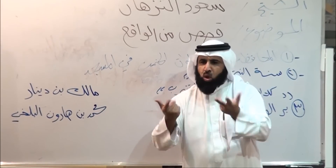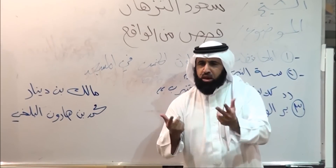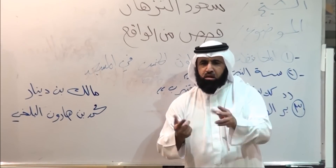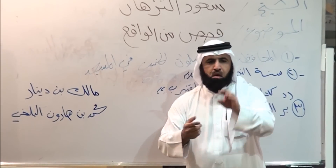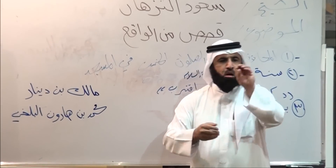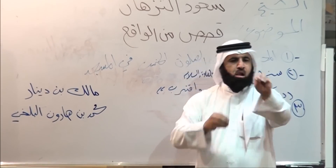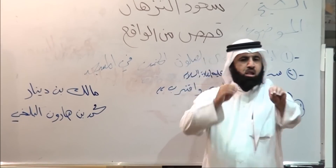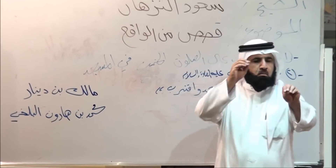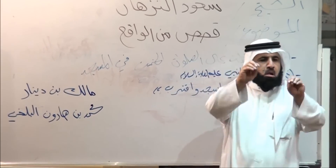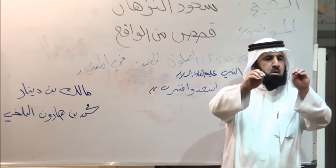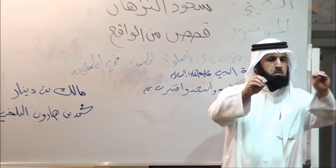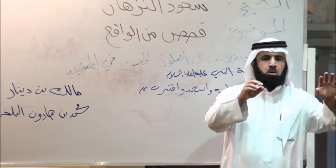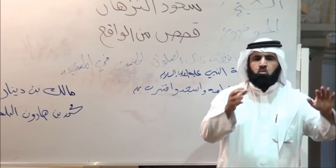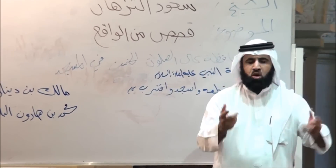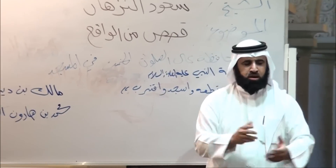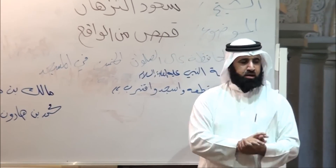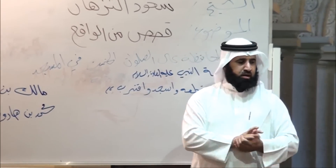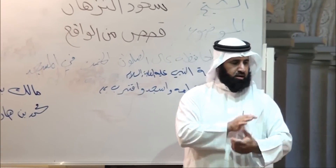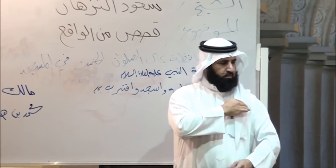قالوا له